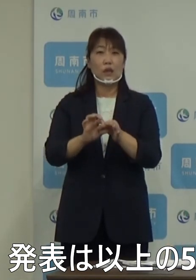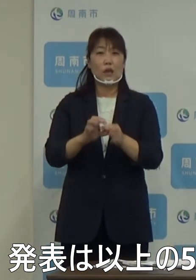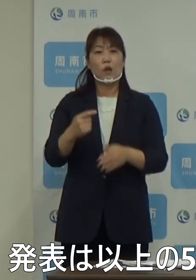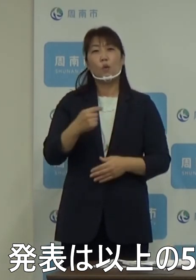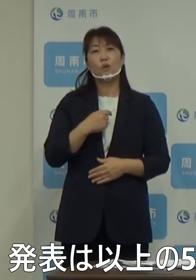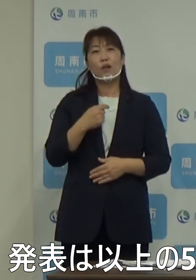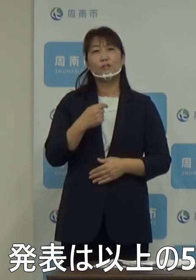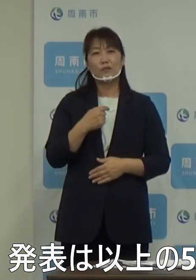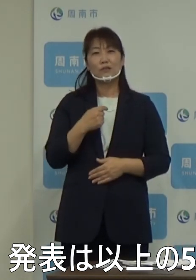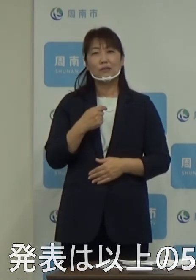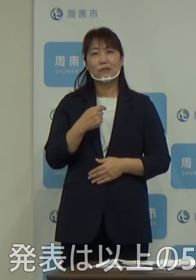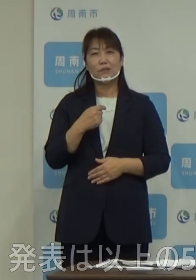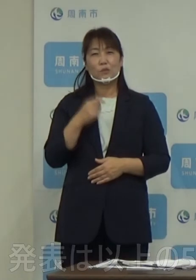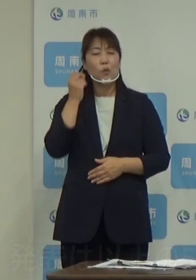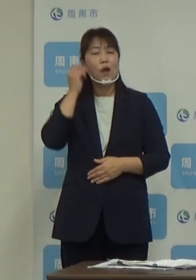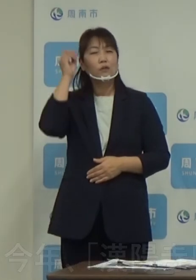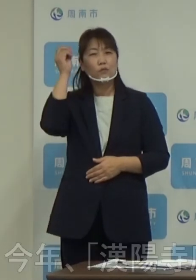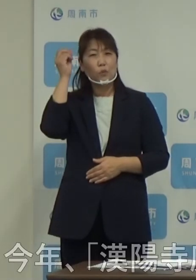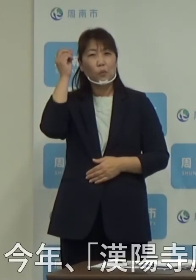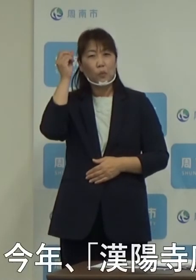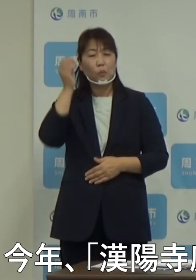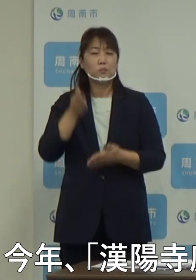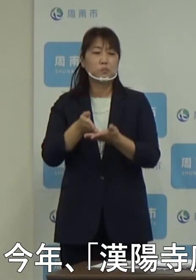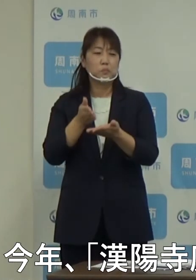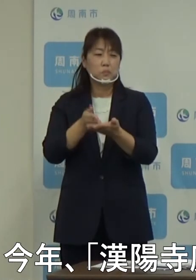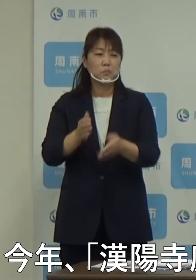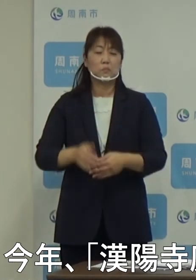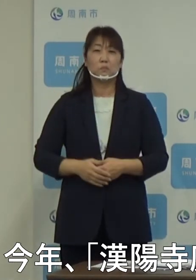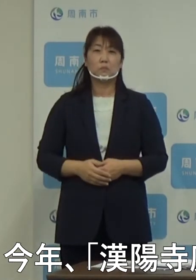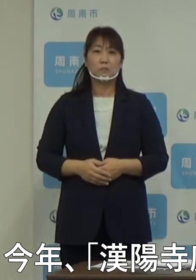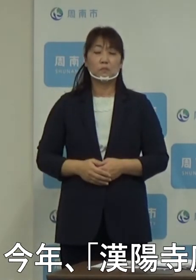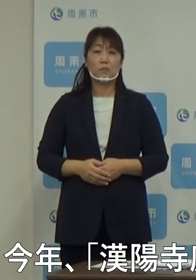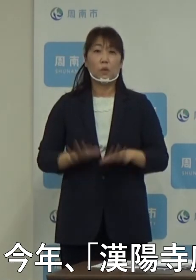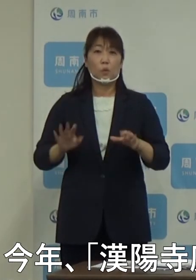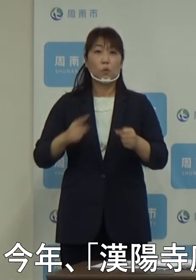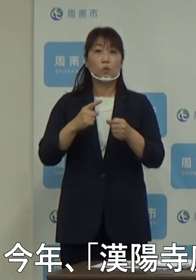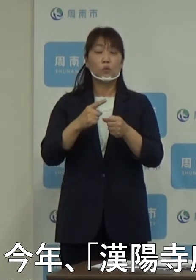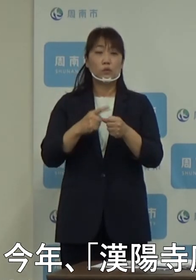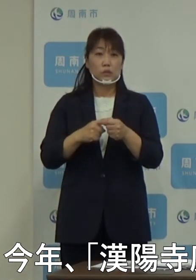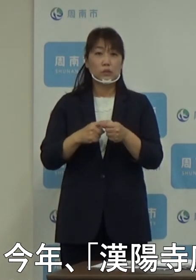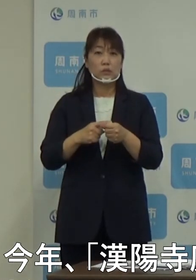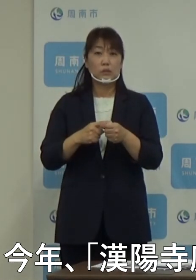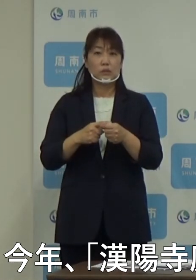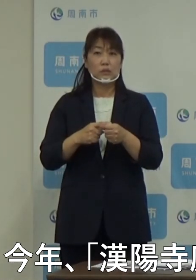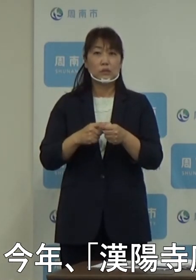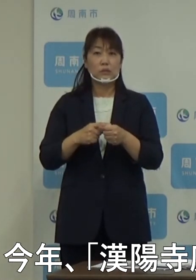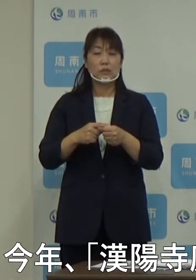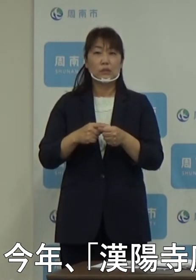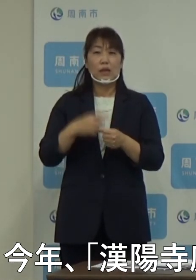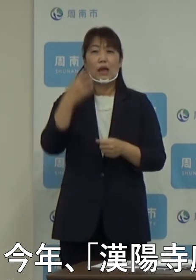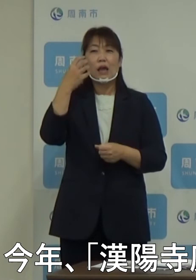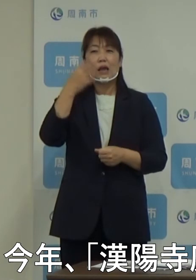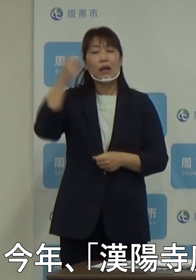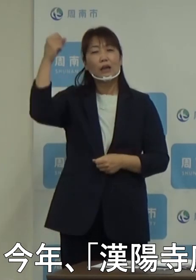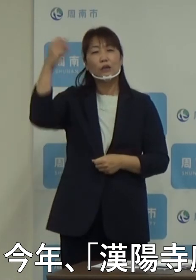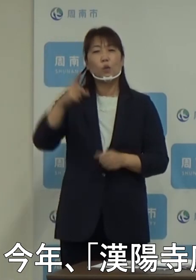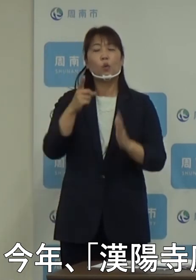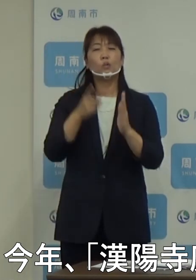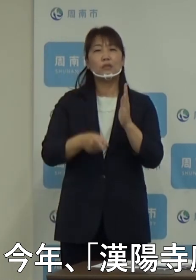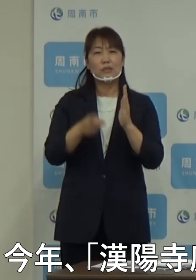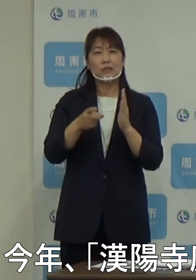私の所感を述べさせていただきます。今年寛容寺庭園と川